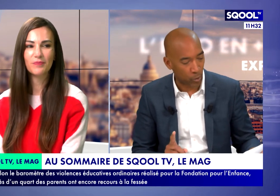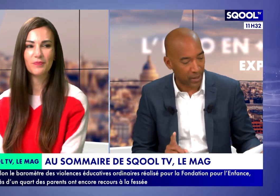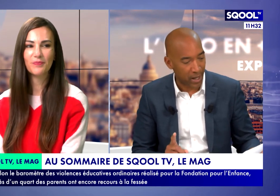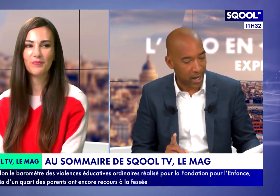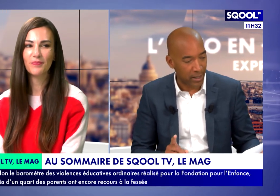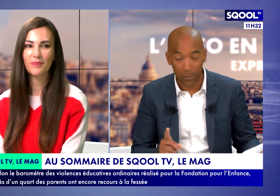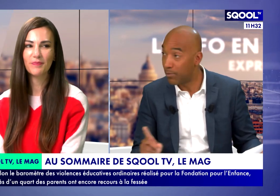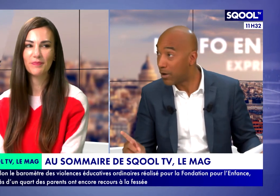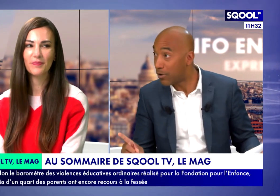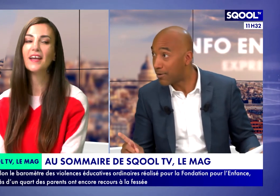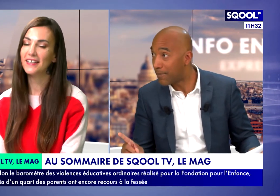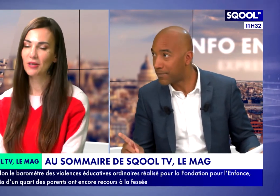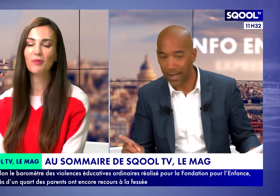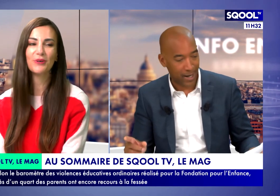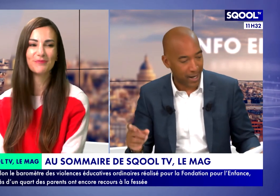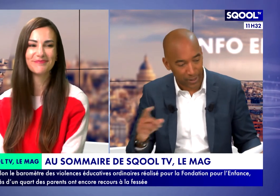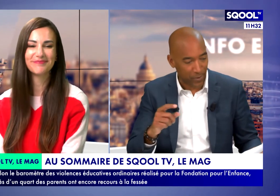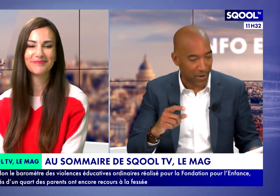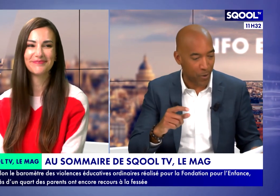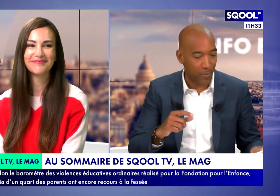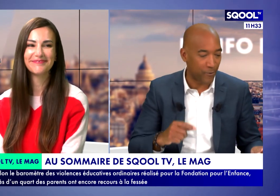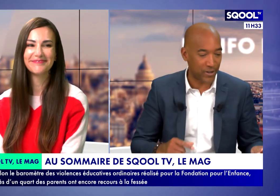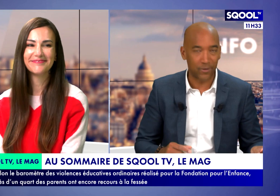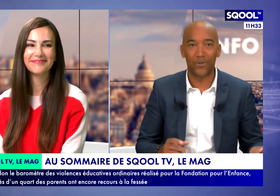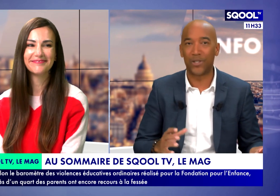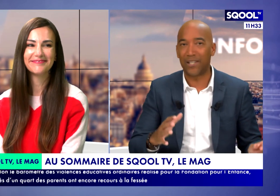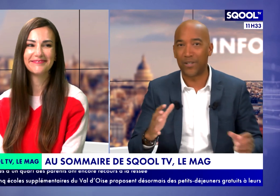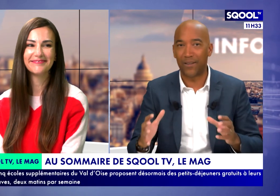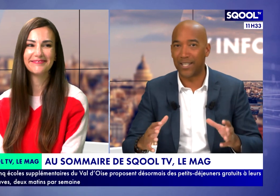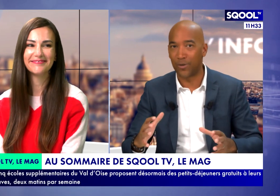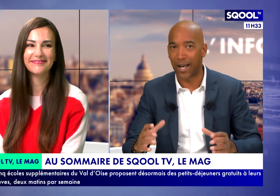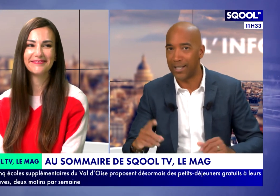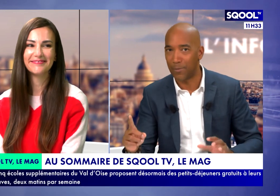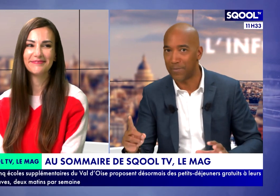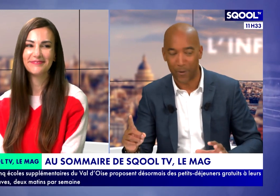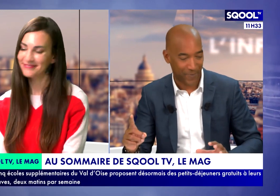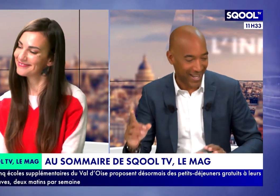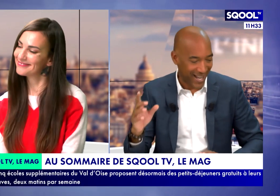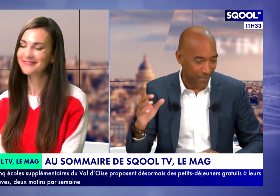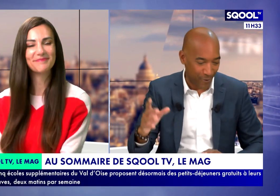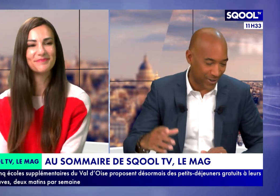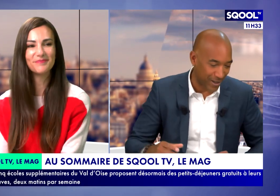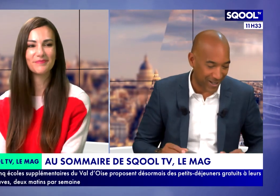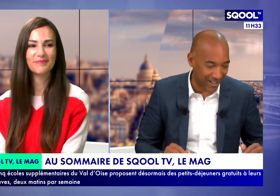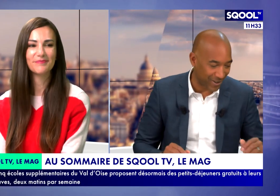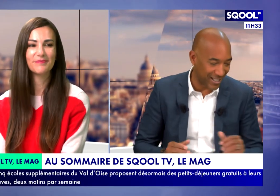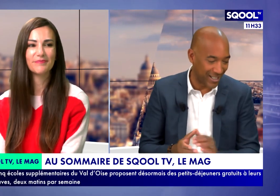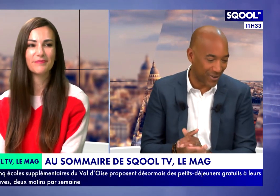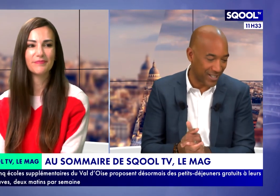tromper, Little Bonbao ? Little Bonbao. Little Bonbao. Je sais qu y aussi la vitesse de bien. Little Bonbao. Professionnel bilingue, langue des signes française,